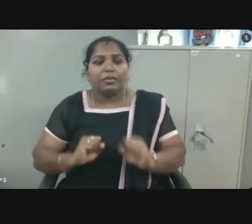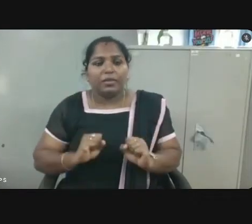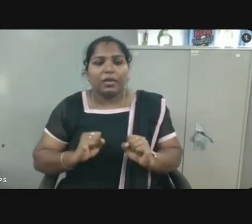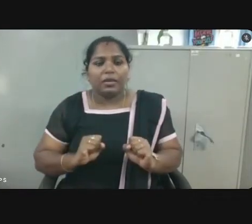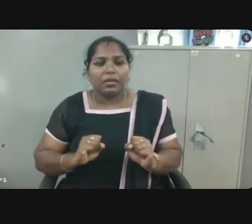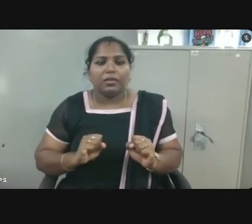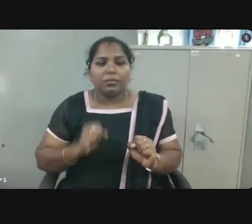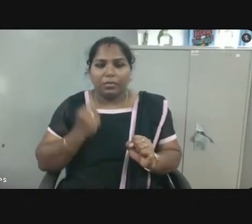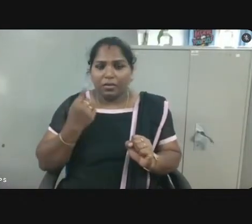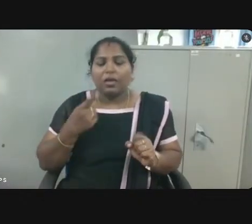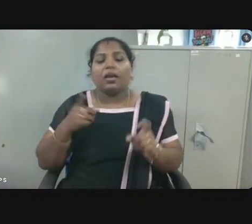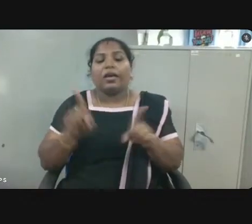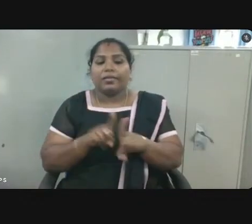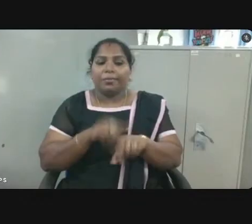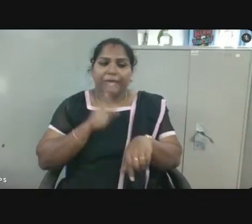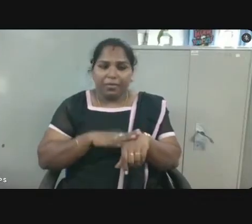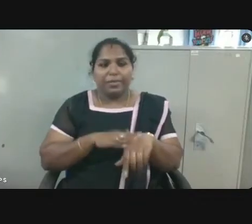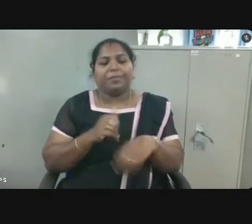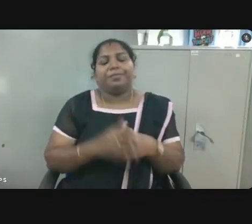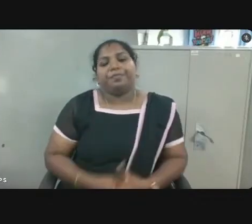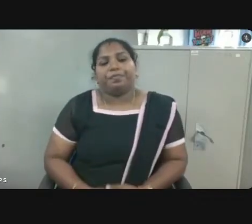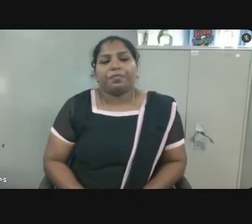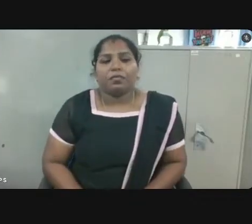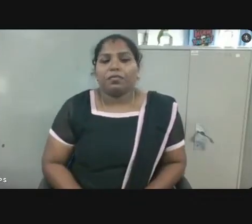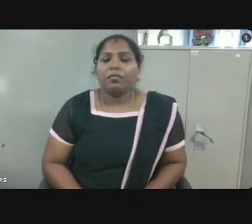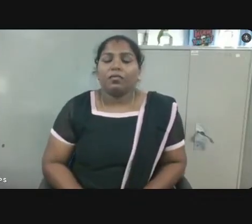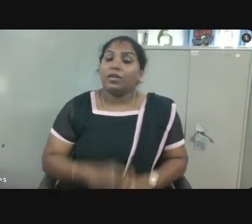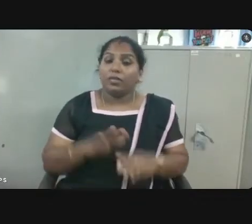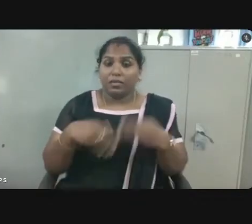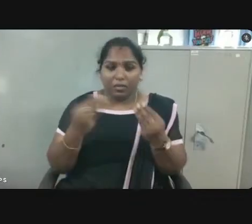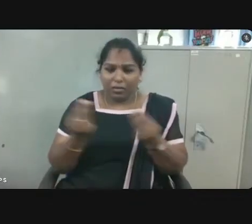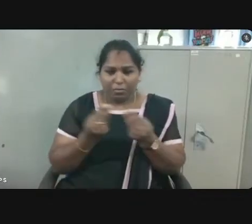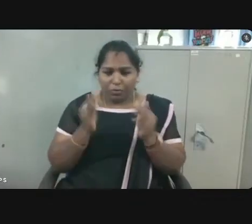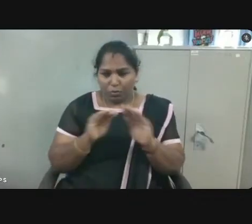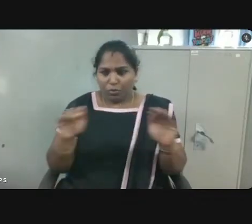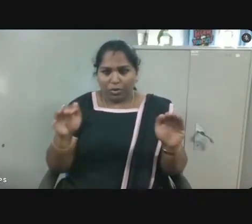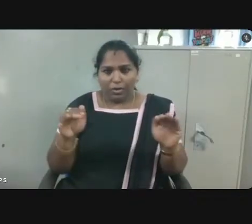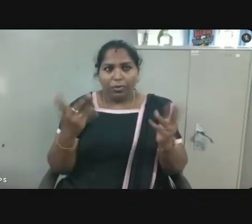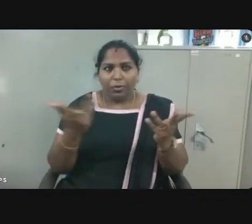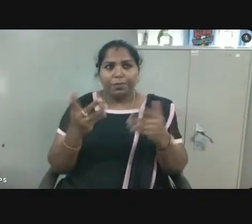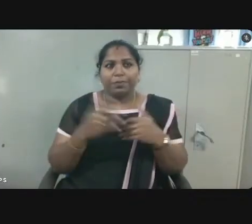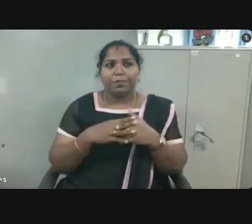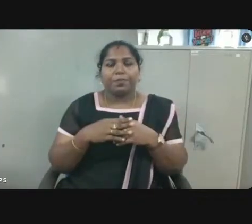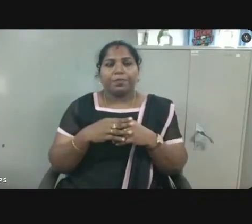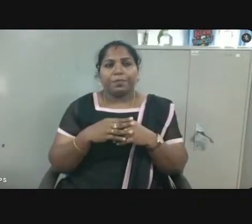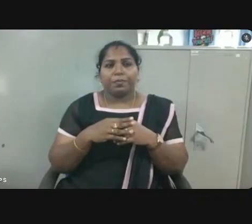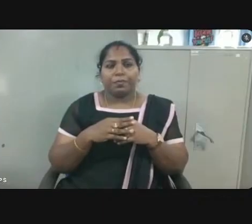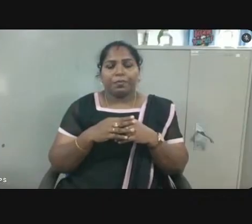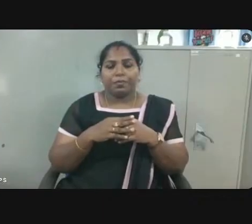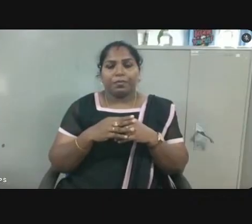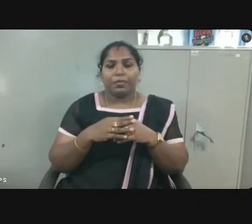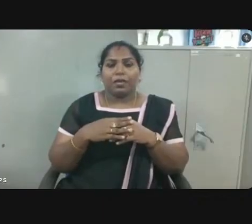അപ്പൊ അങ്ങനെയുള്ള ഒരു പ്രശ്നം ഈ കുട്ടികളിൽ കാണാറുണ്ട്. പിന്നെ ചില കുട്ടികൾക്ക്, എല്ലാവർക്കും ഇല്ല, വളരെ ചുരുങ്ങിയ കുട്ടികൾക്ക്